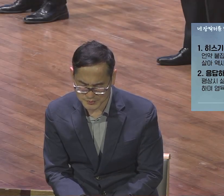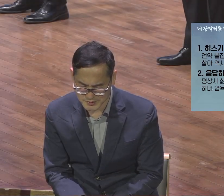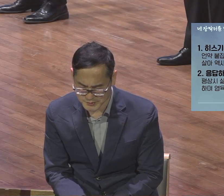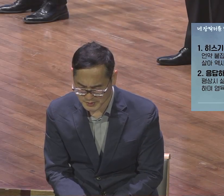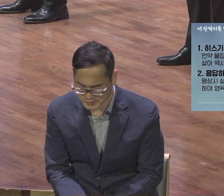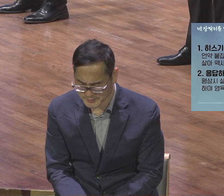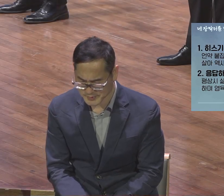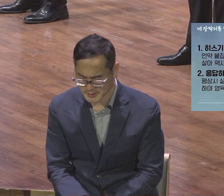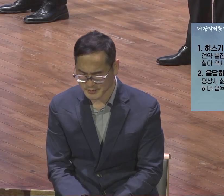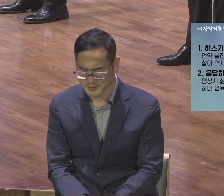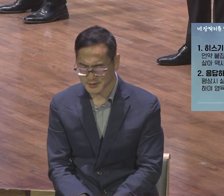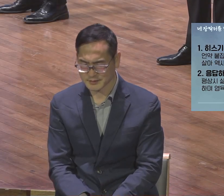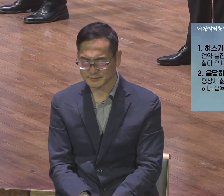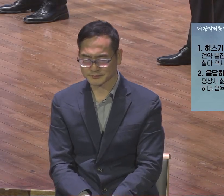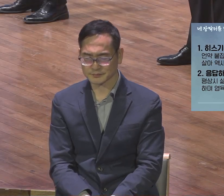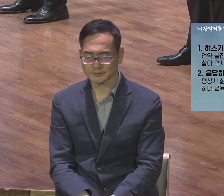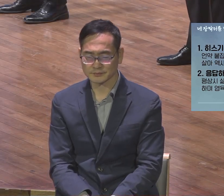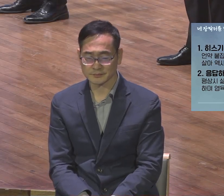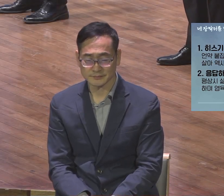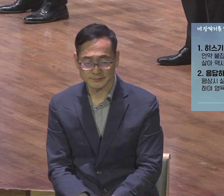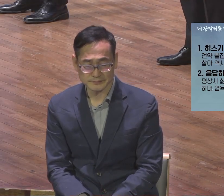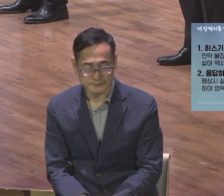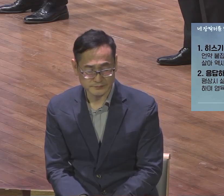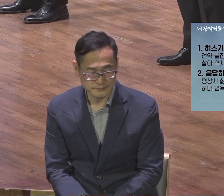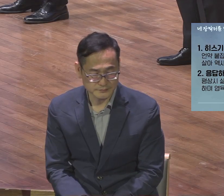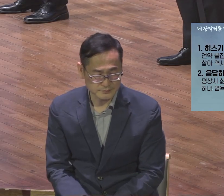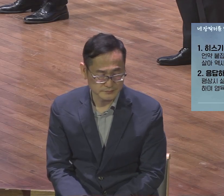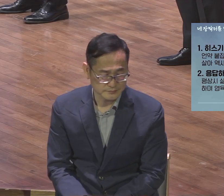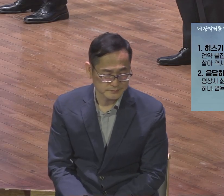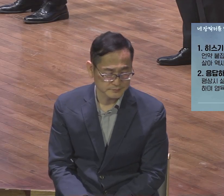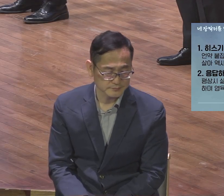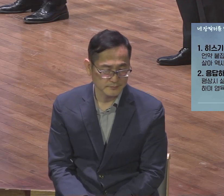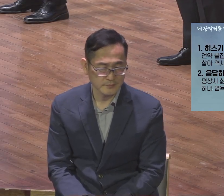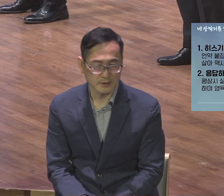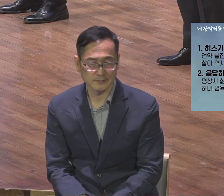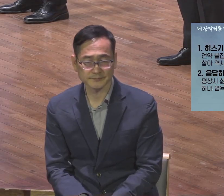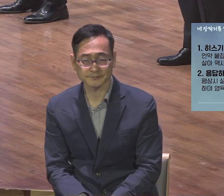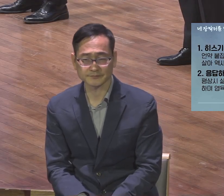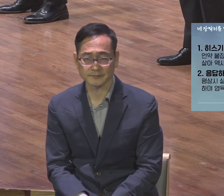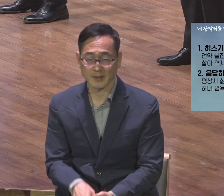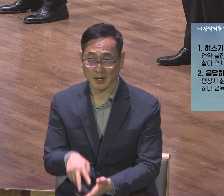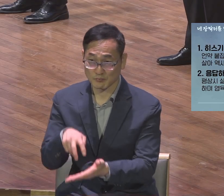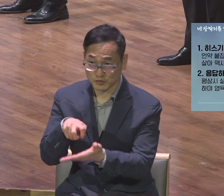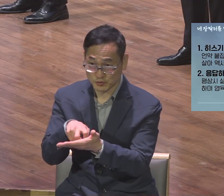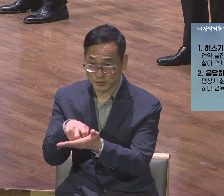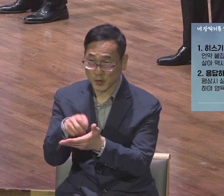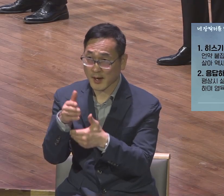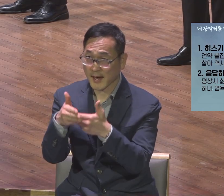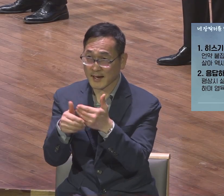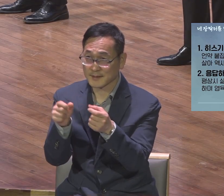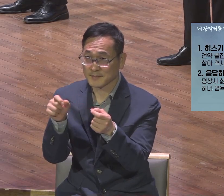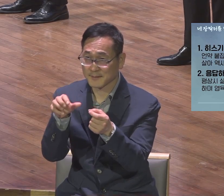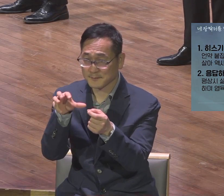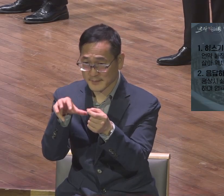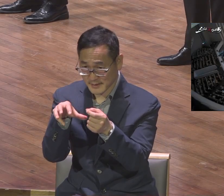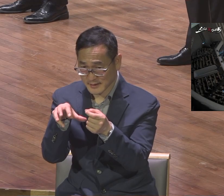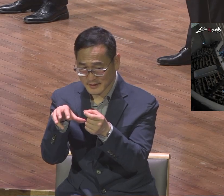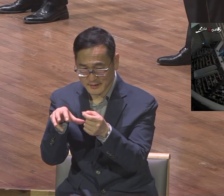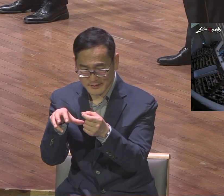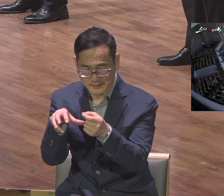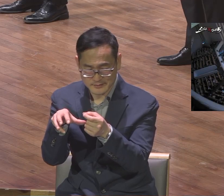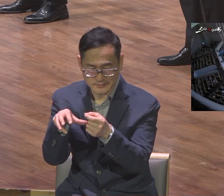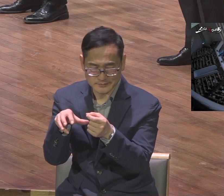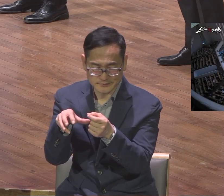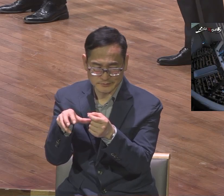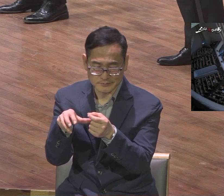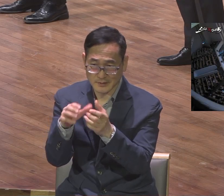해야 할 것은 감사 찬양인 줄 믿습니다. 이 시간 우리의 무릎을 하나님께 향하고 최고의 감사의 찬양을 드리길